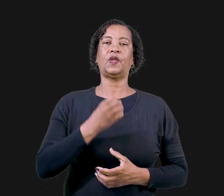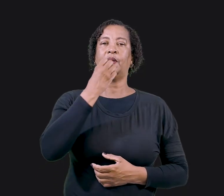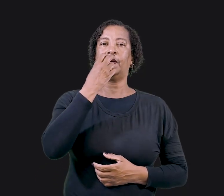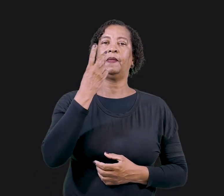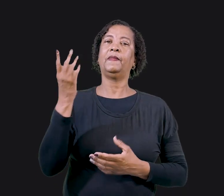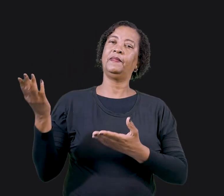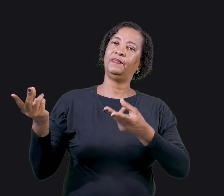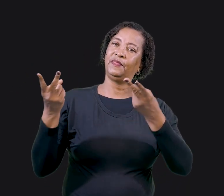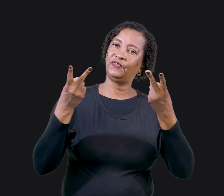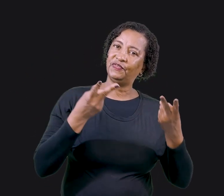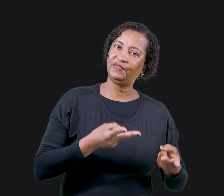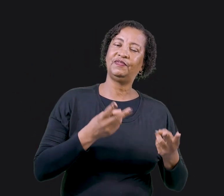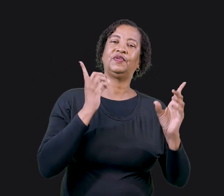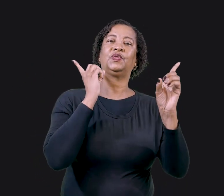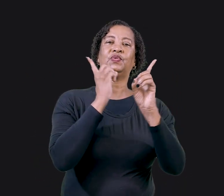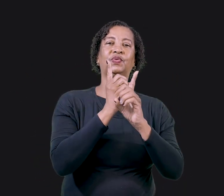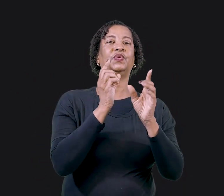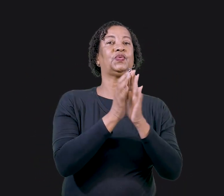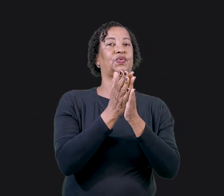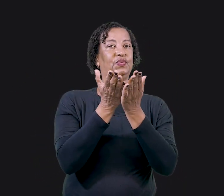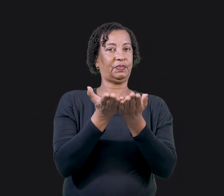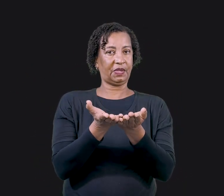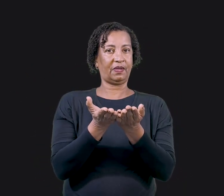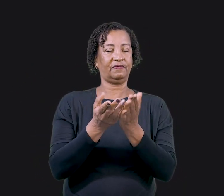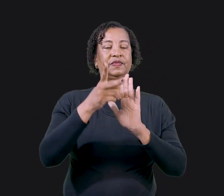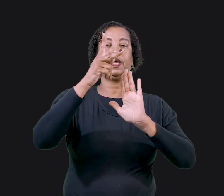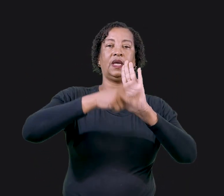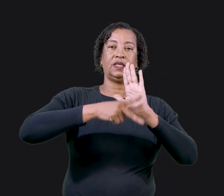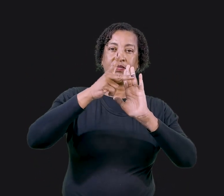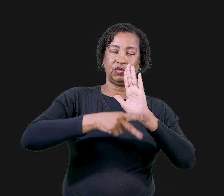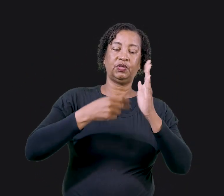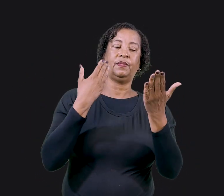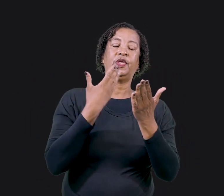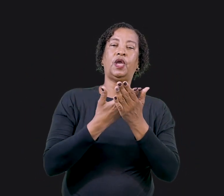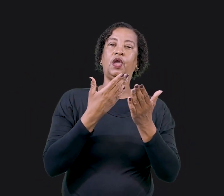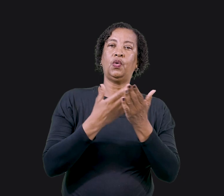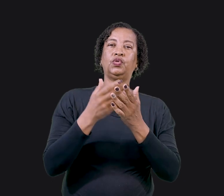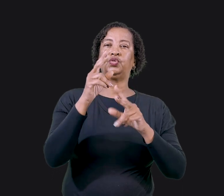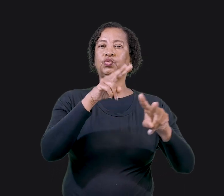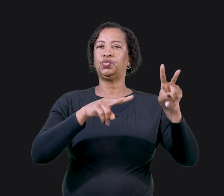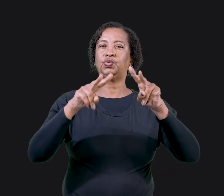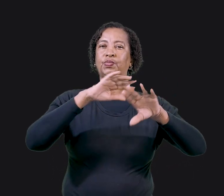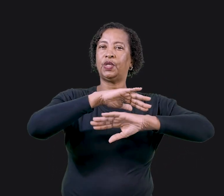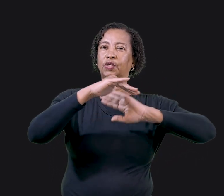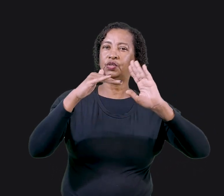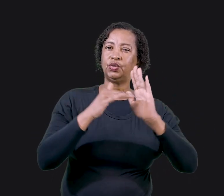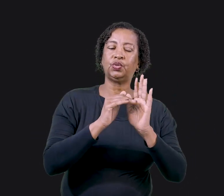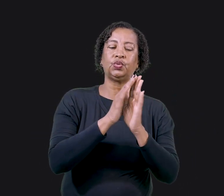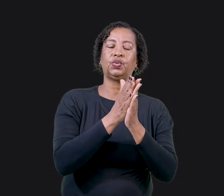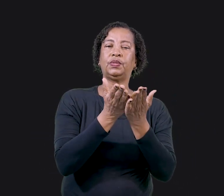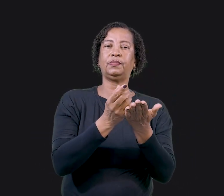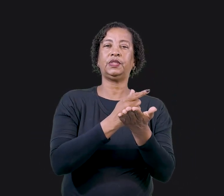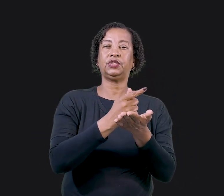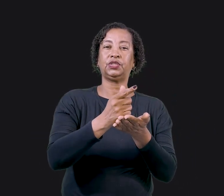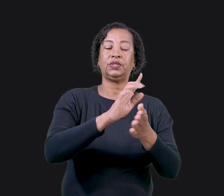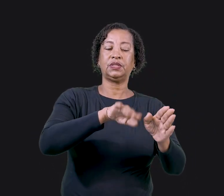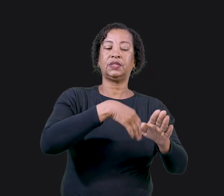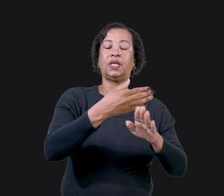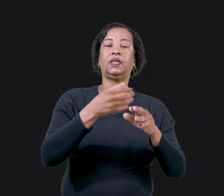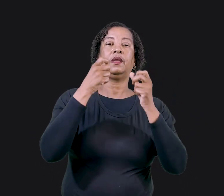Bem-vindo ao Encontro com a Palavra. Esse programa é parte de um estudo panorâmico de toda a Bíblia, do Gênesis ao Apocalipse. O